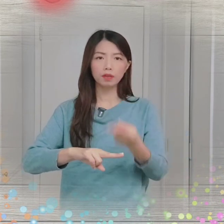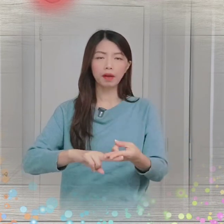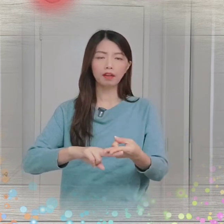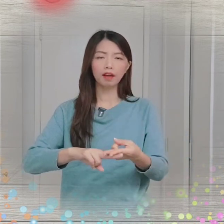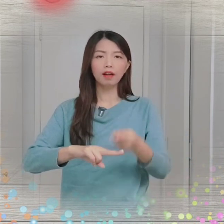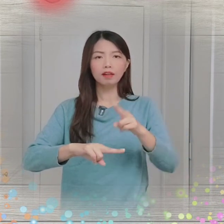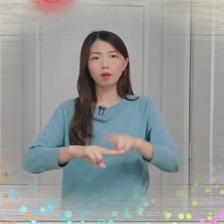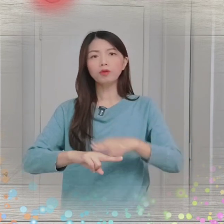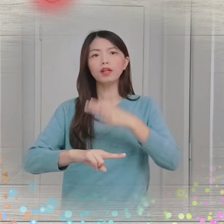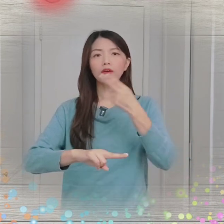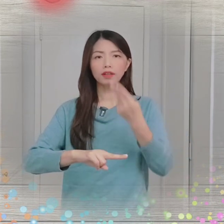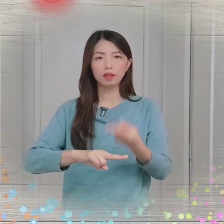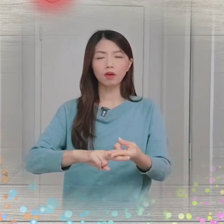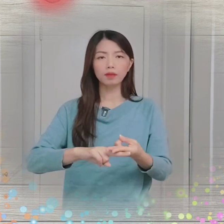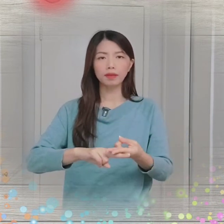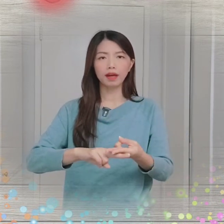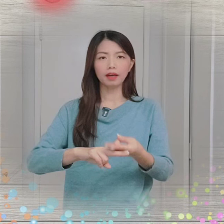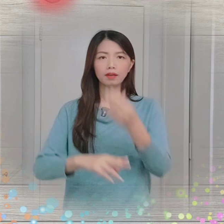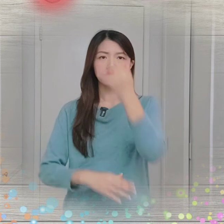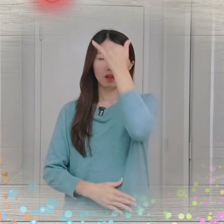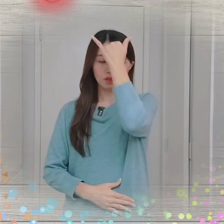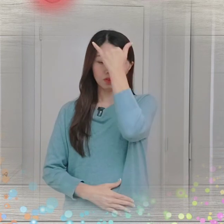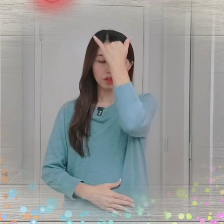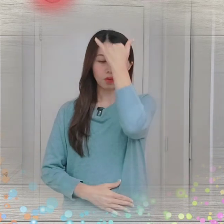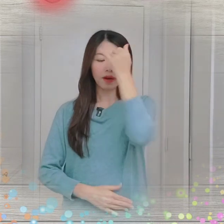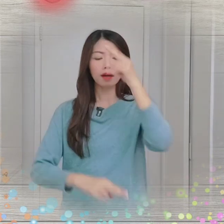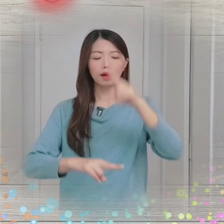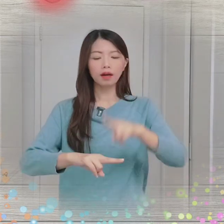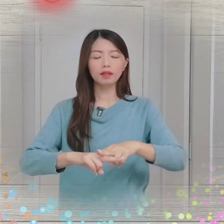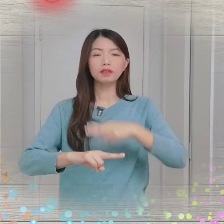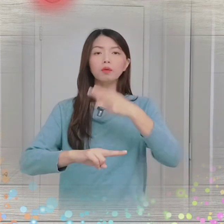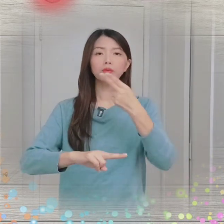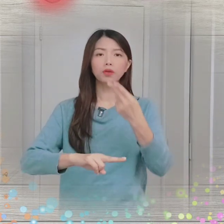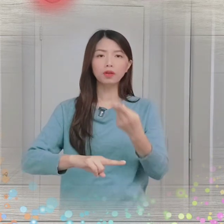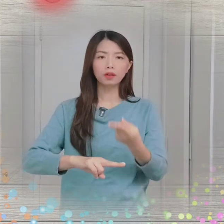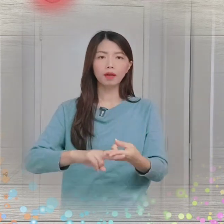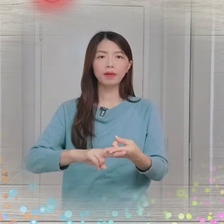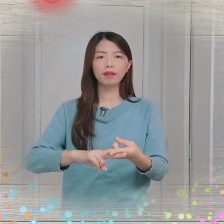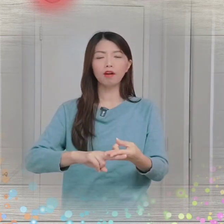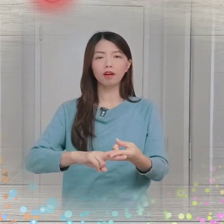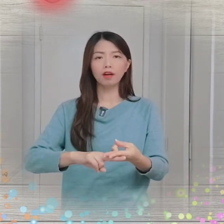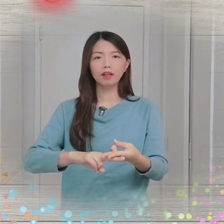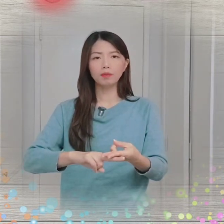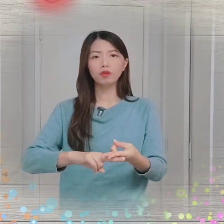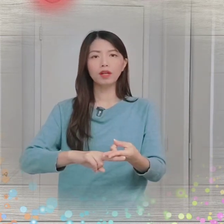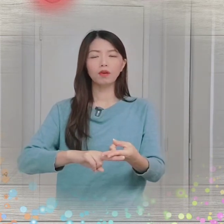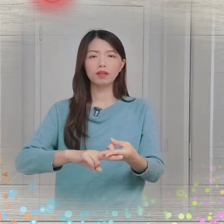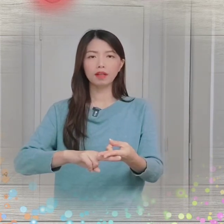뒤집어 주시면 선물이라고 한 뜻의 수어가 됩니다. 총성과 선물 합해서